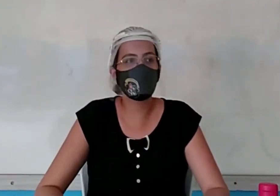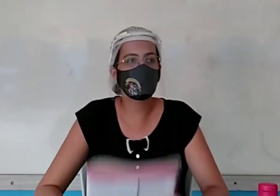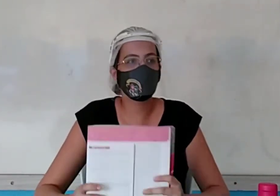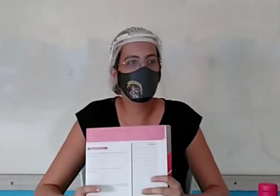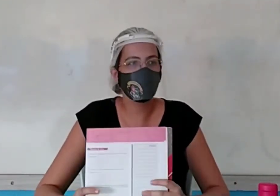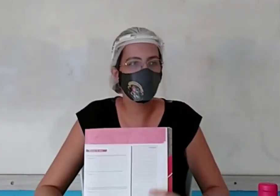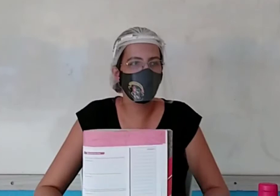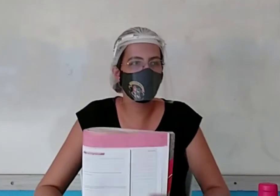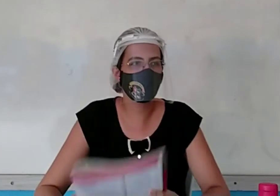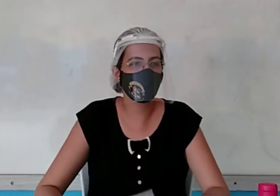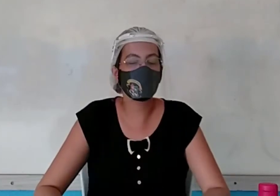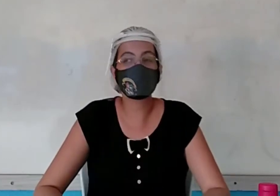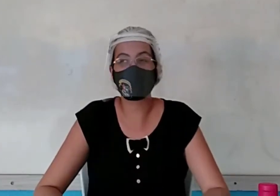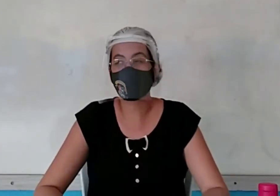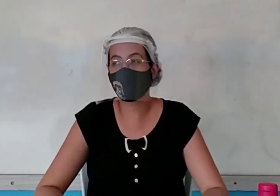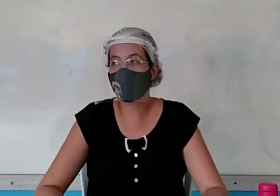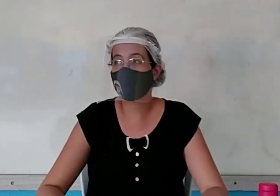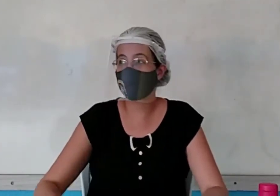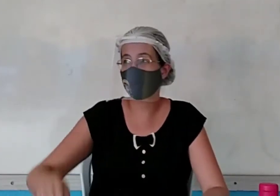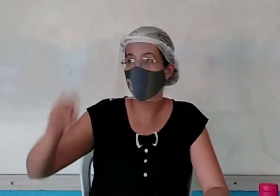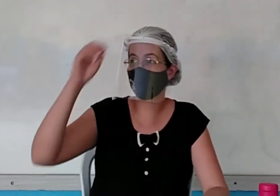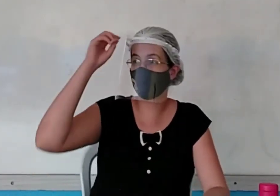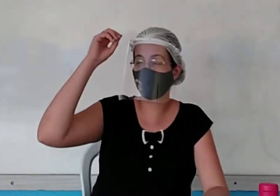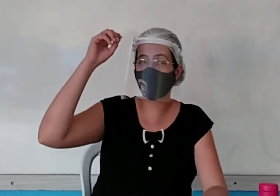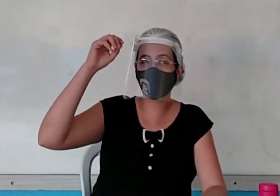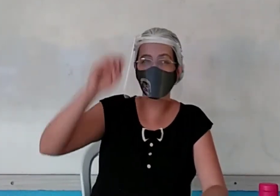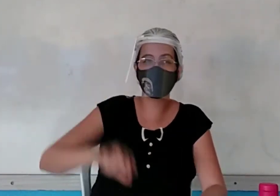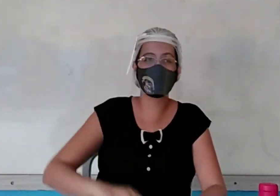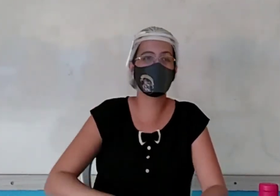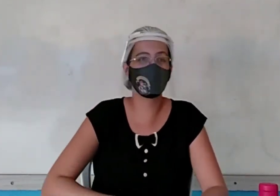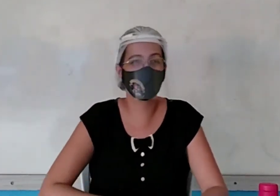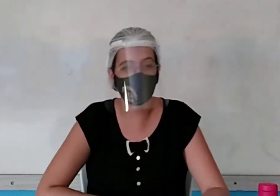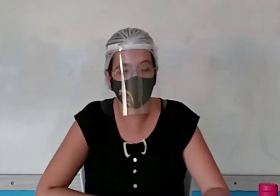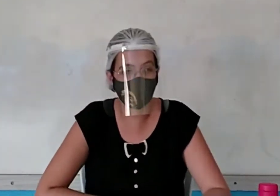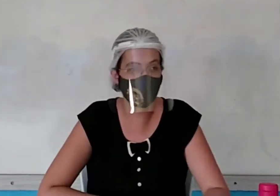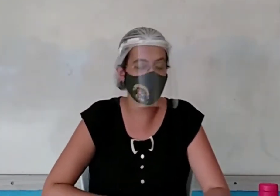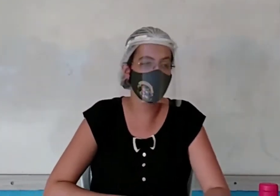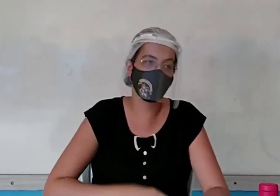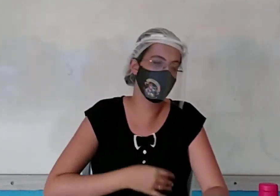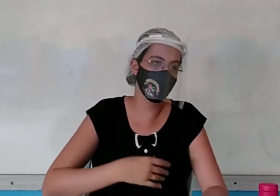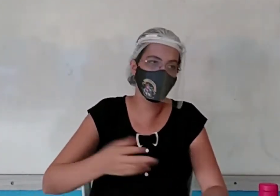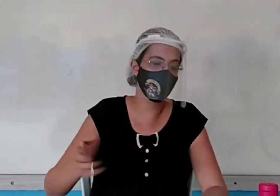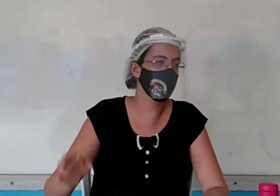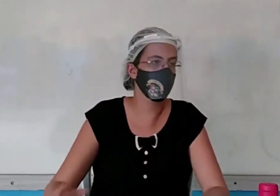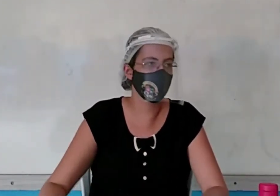Principalmente no horário difícil. O sol está quente. Esturricando. Por quê que a trava sai daqui? Eu vou impor.